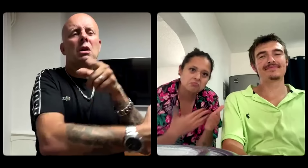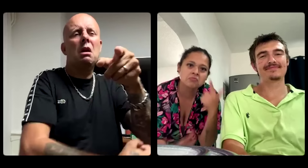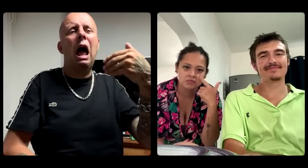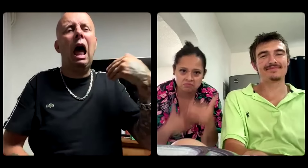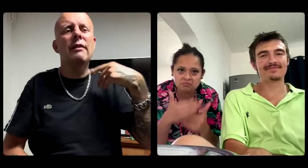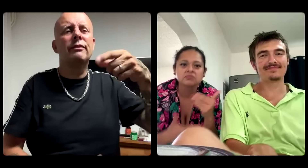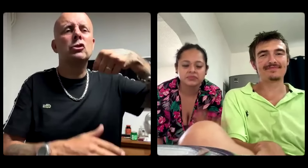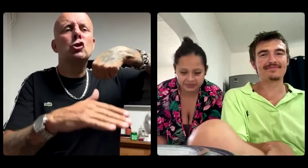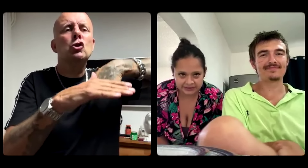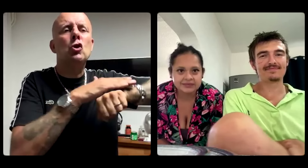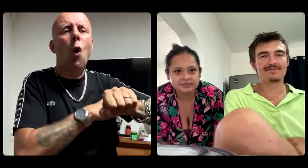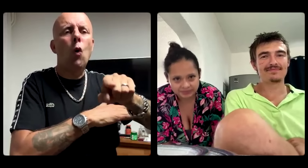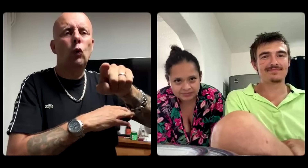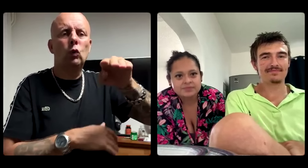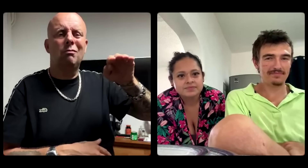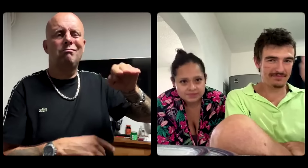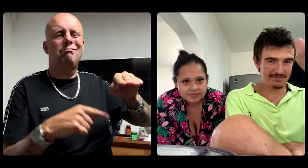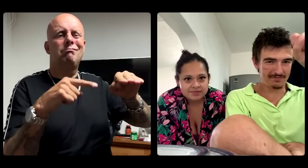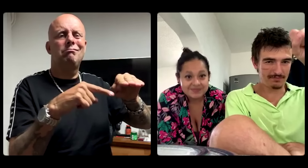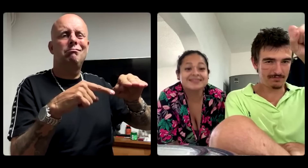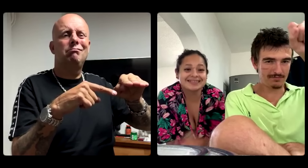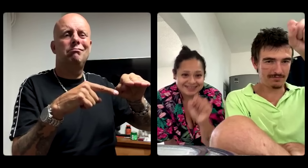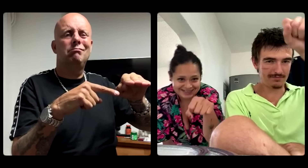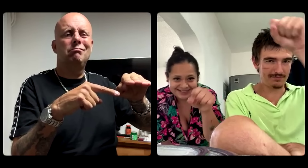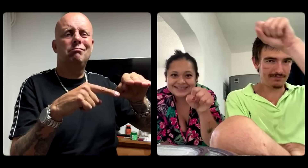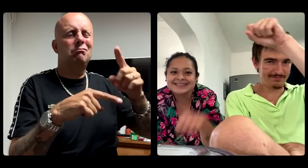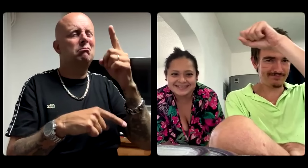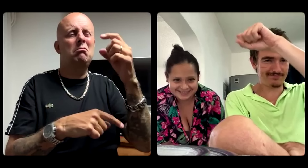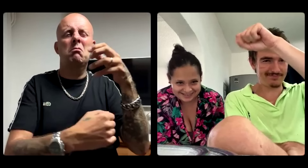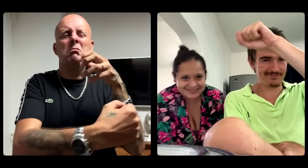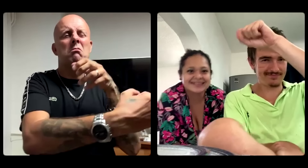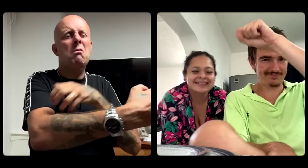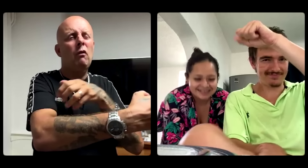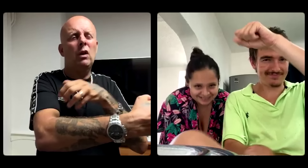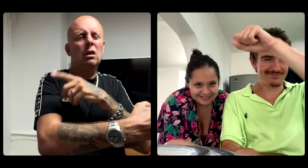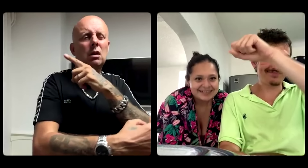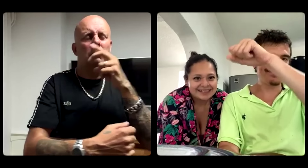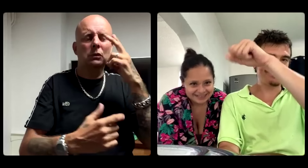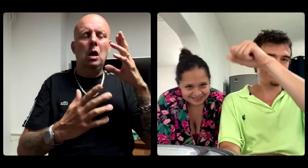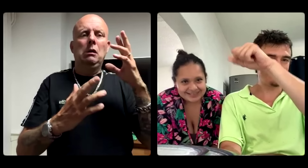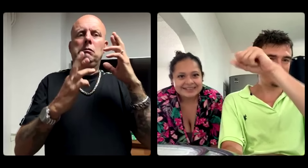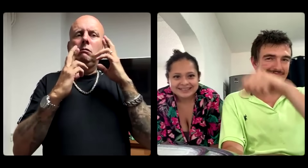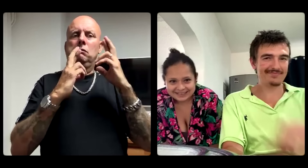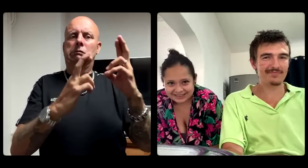Ja. Ja, dat is gewoon wat het is, weet je. Dat is gewoon niet eens.